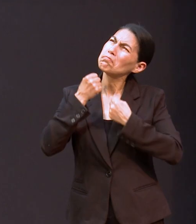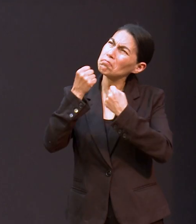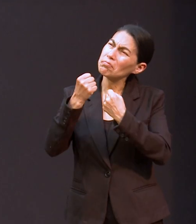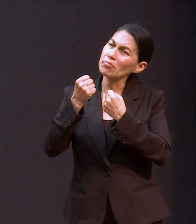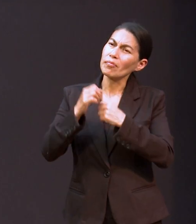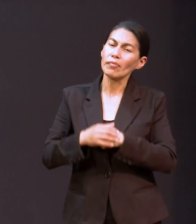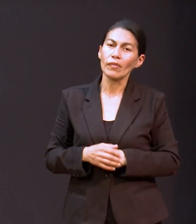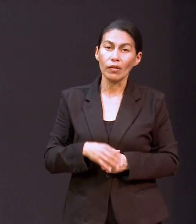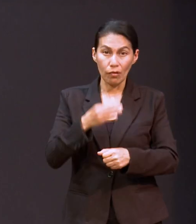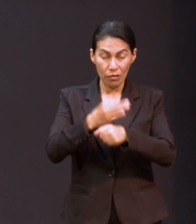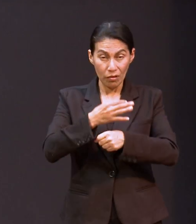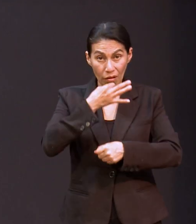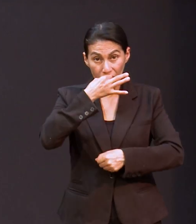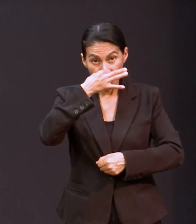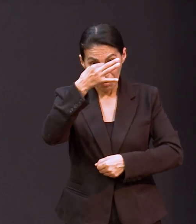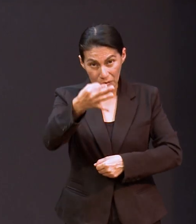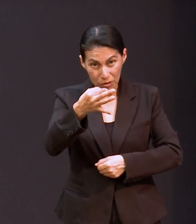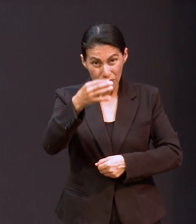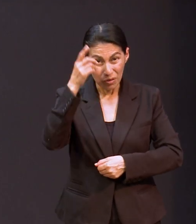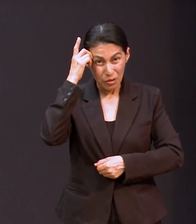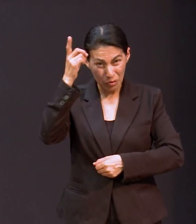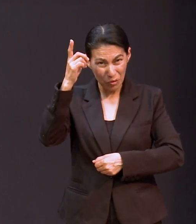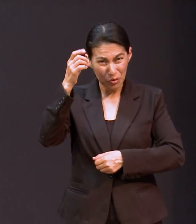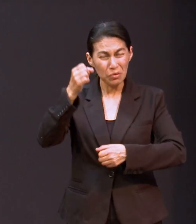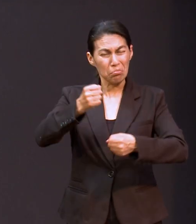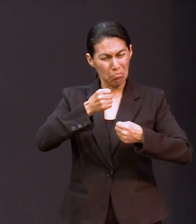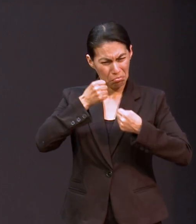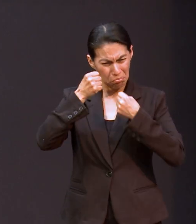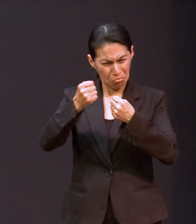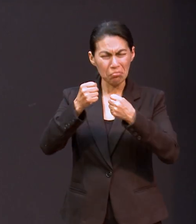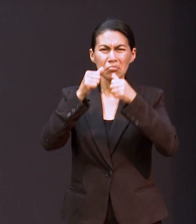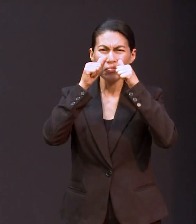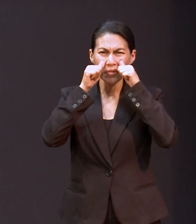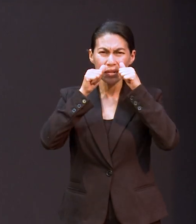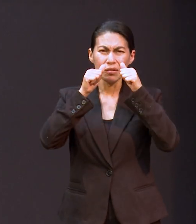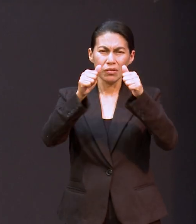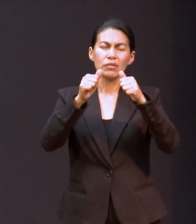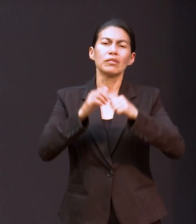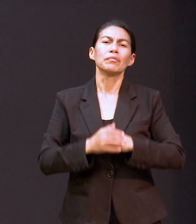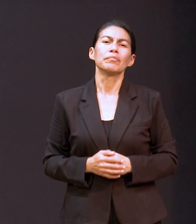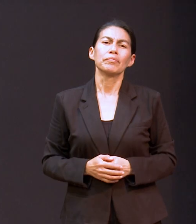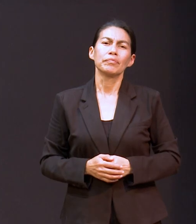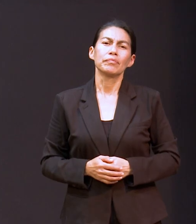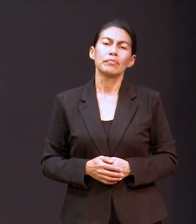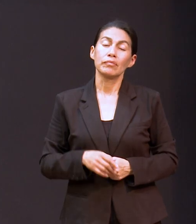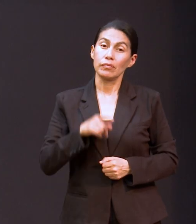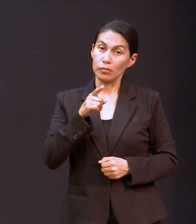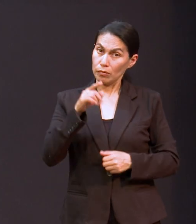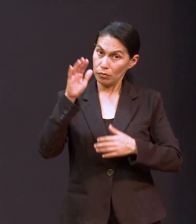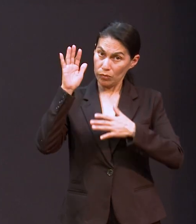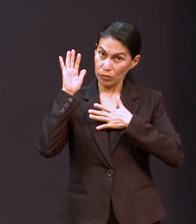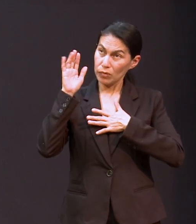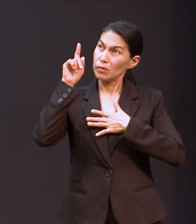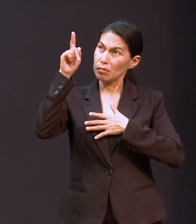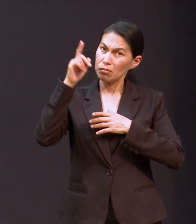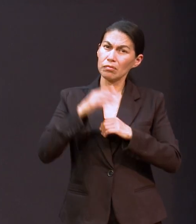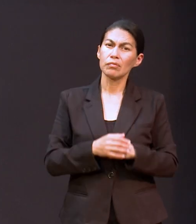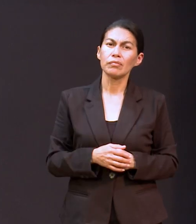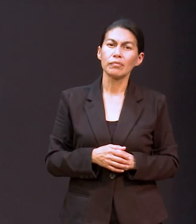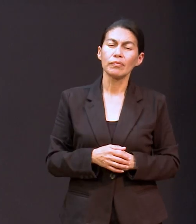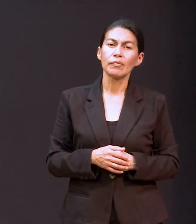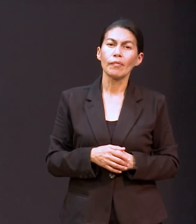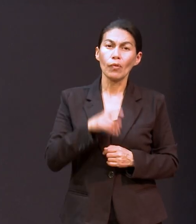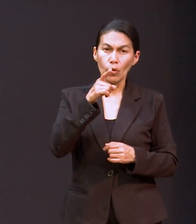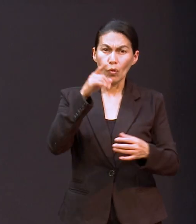yo quisiera decirte que Dios te está escuchando hoy Quisiera darte Esa esa Promesa de decirte que si tú empiezas